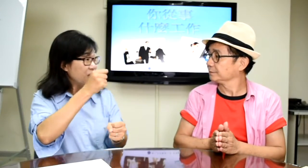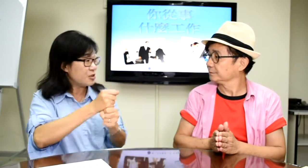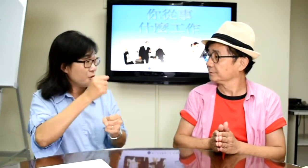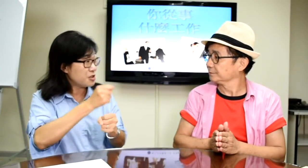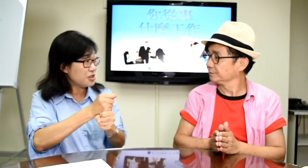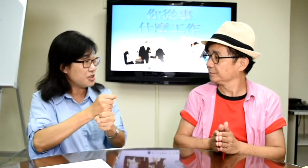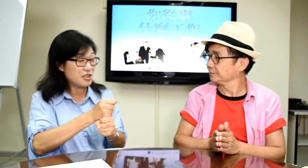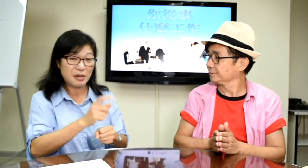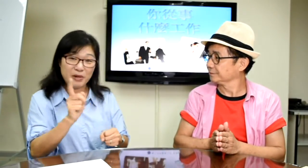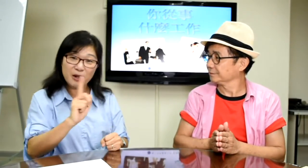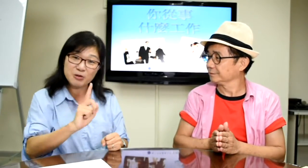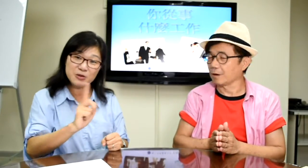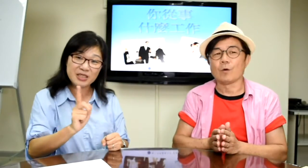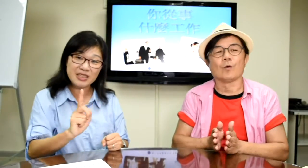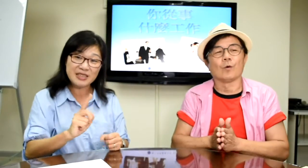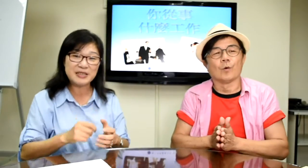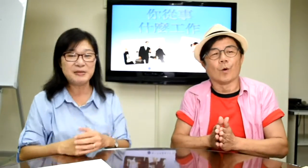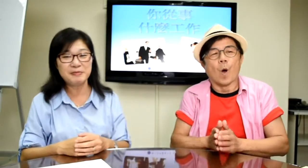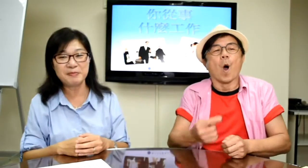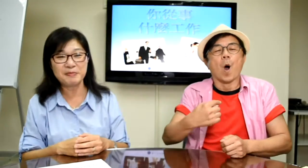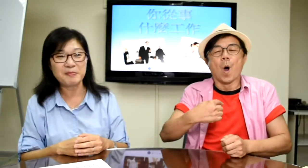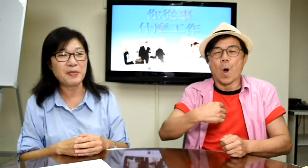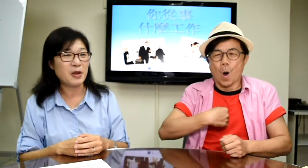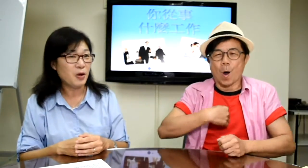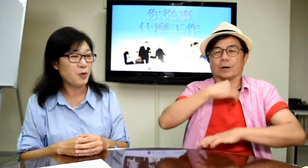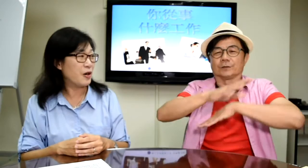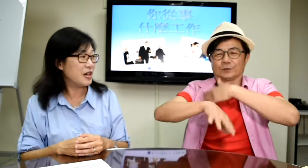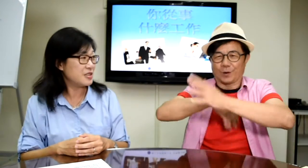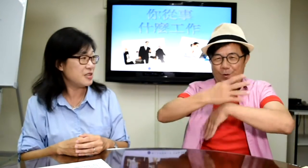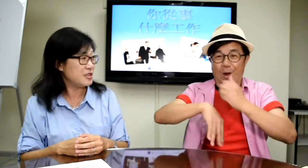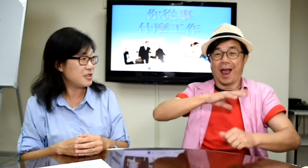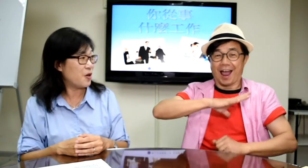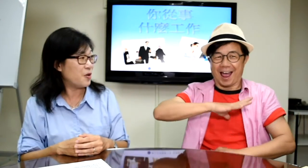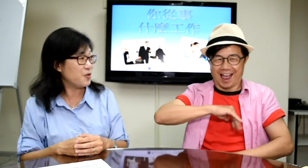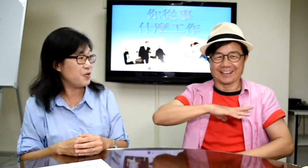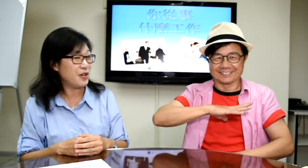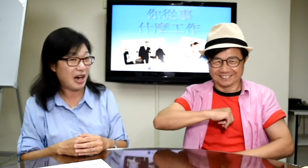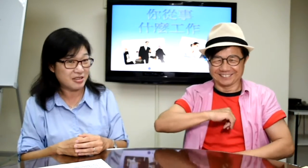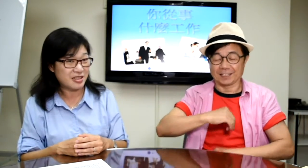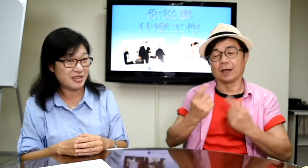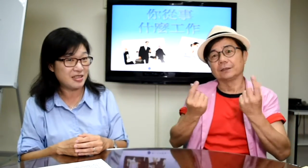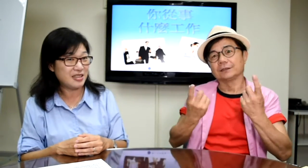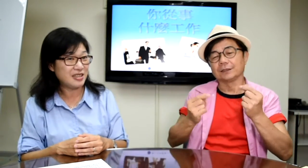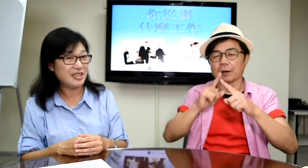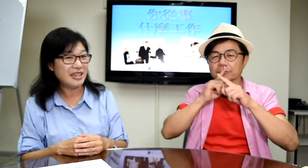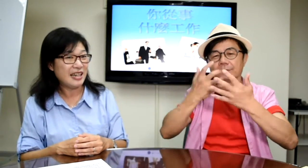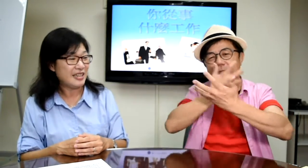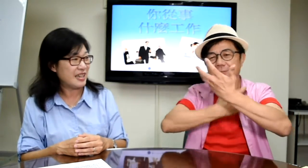从事什么工作呢？我是手语老师，也是